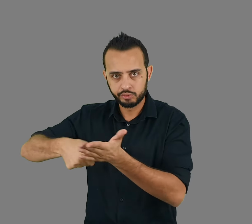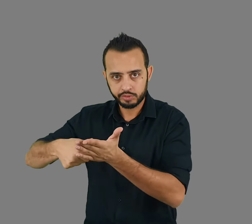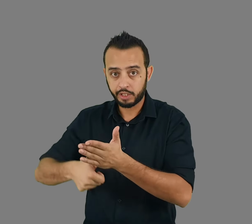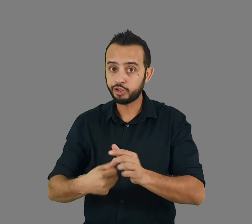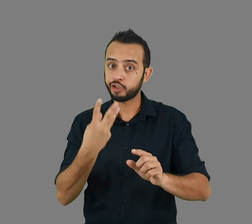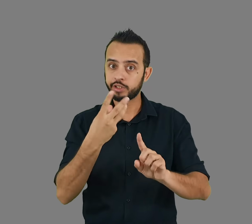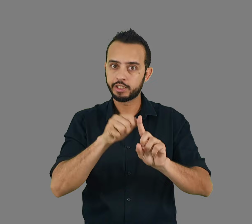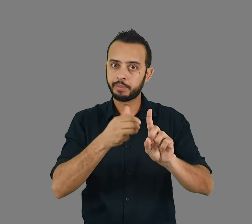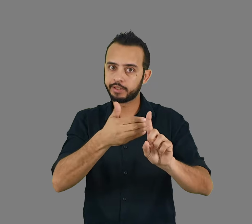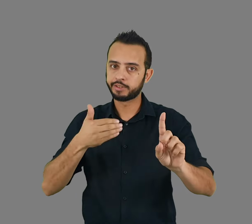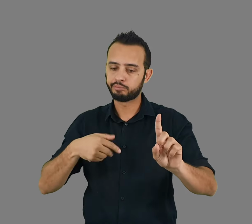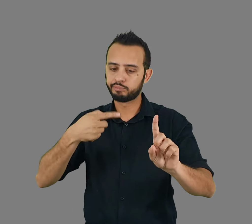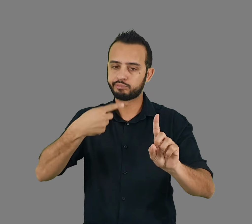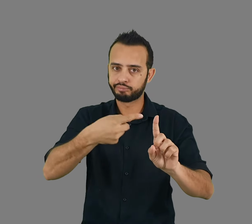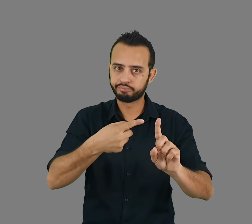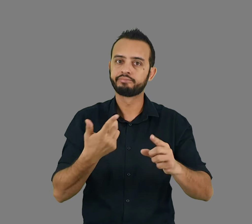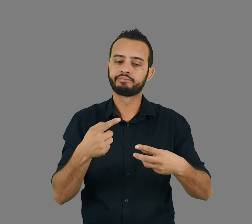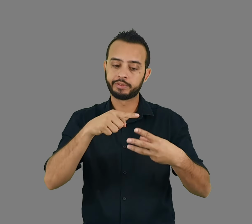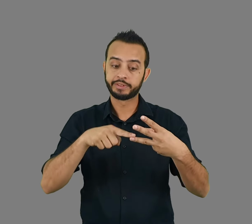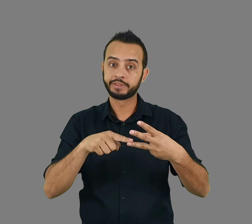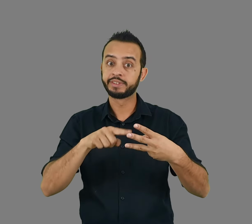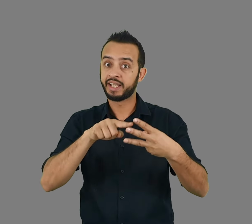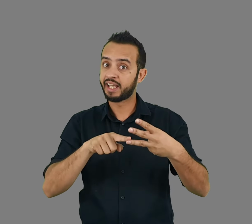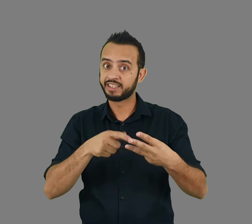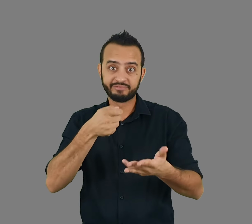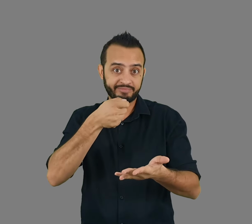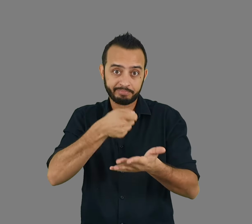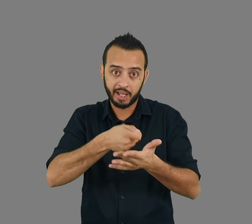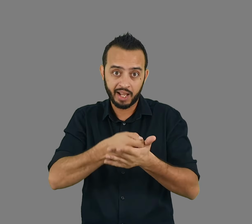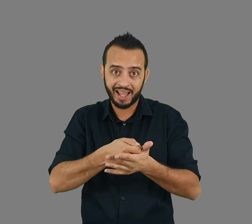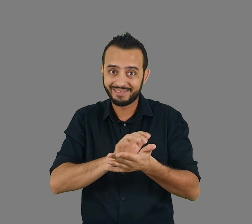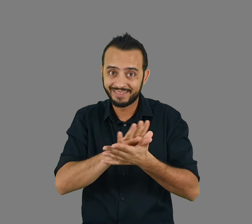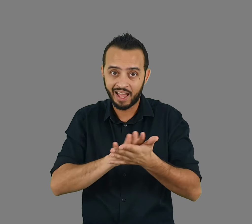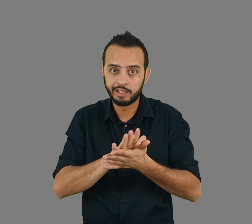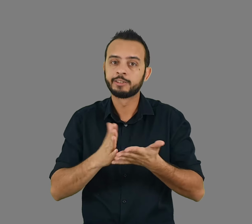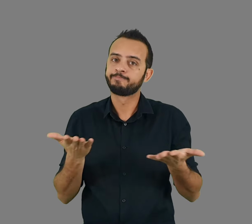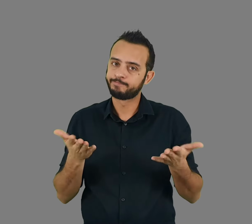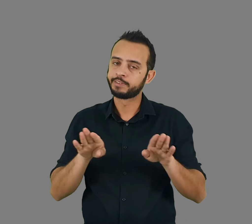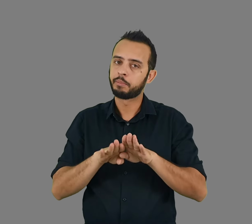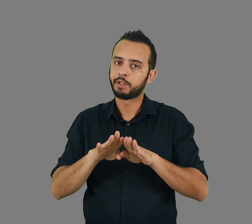parcelas consecutivas das contribuições associativas.